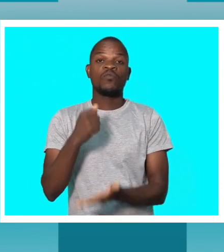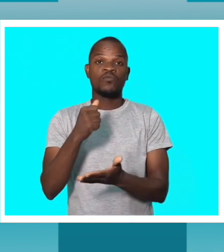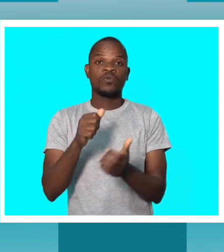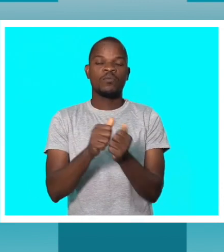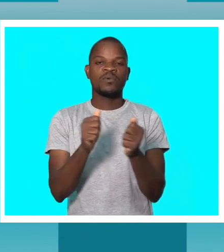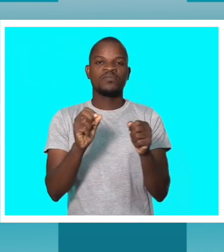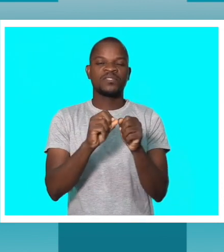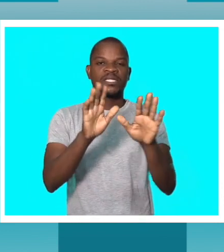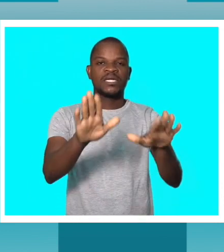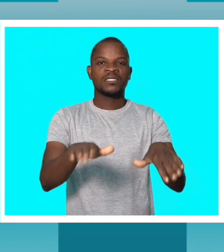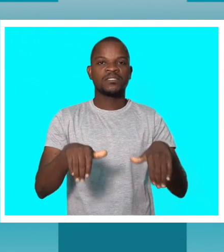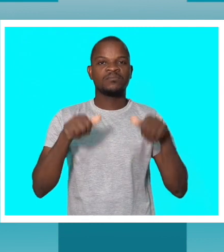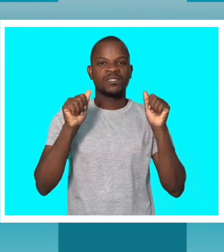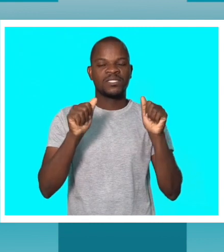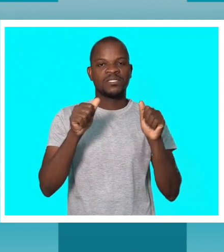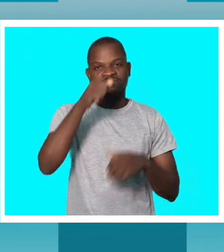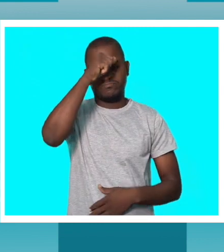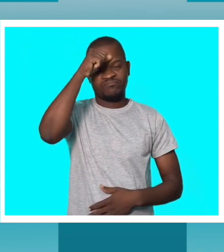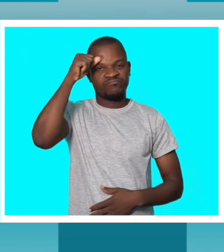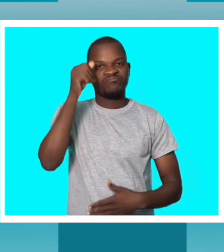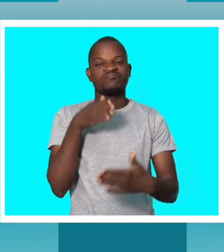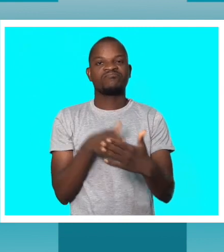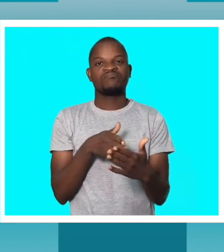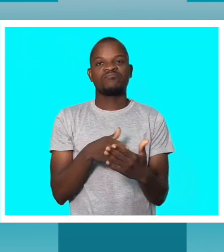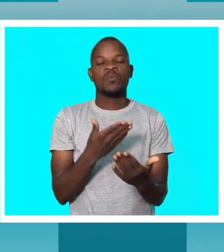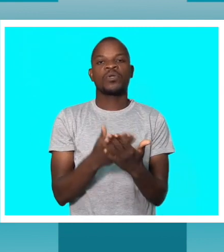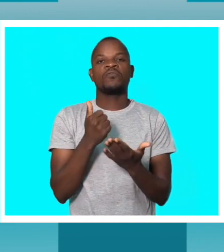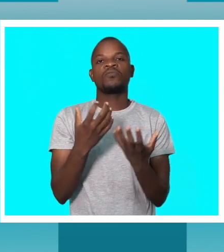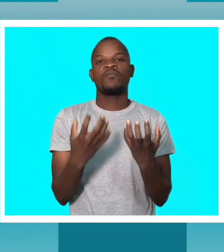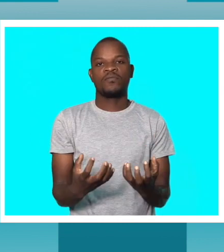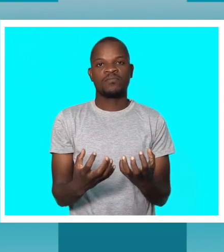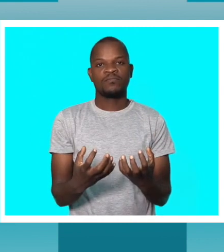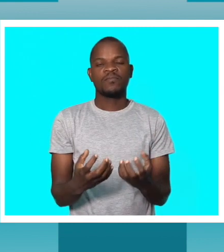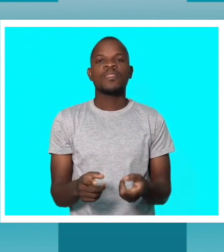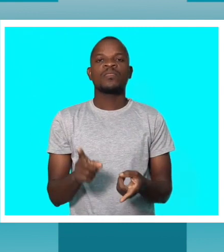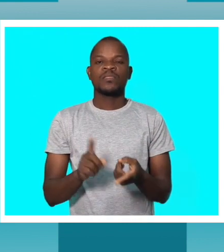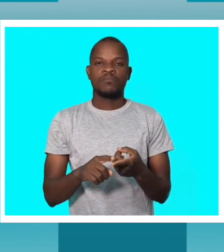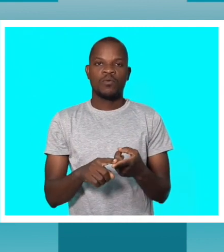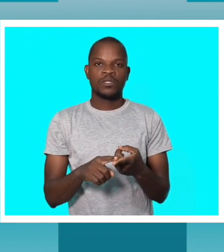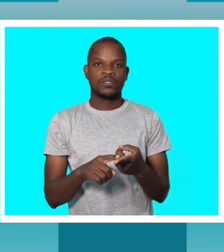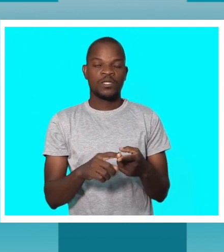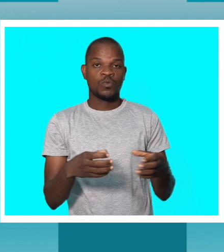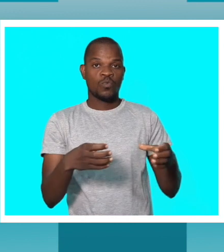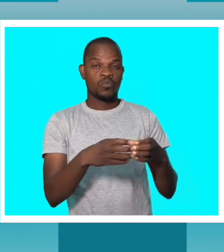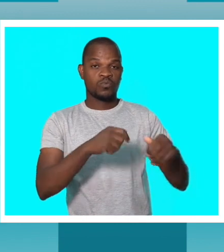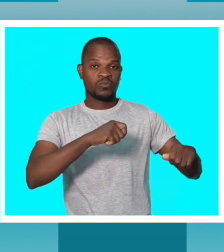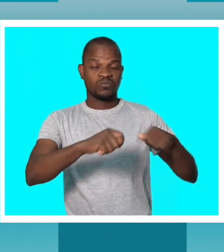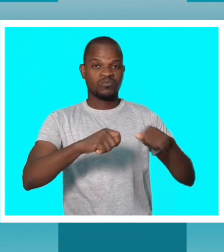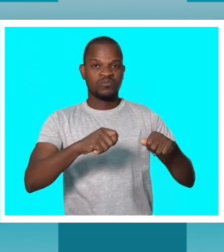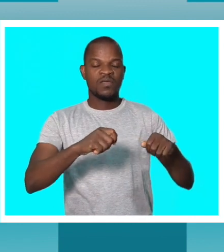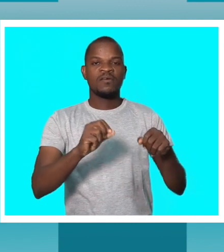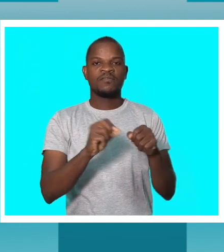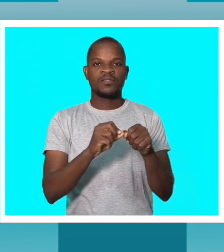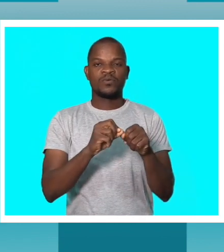estávamos a conseguir realizar a Assembleia Geral. Mas como forma também de forçar o Executivo a criar condições para